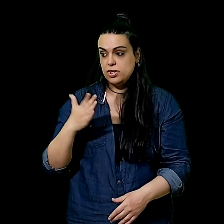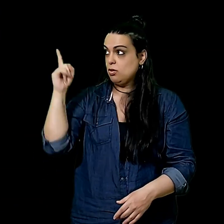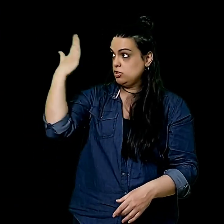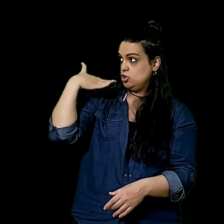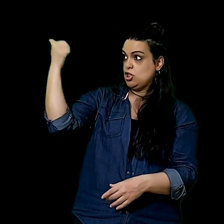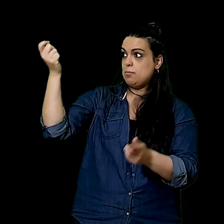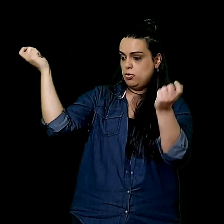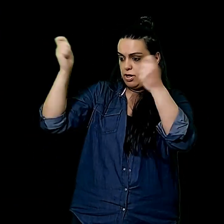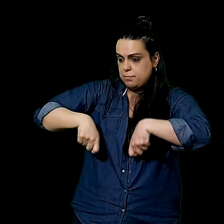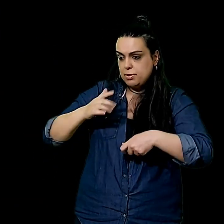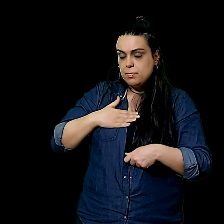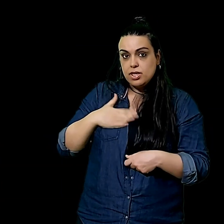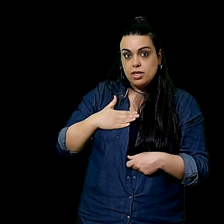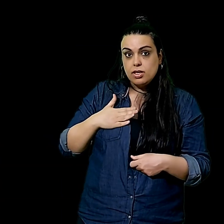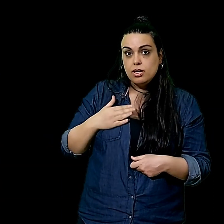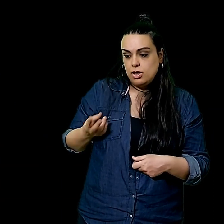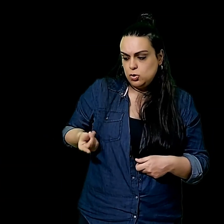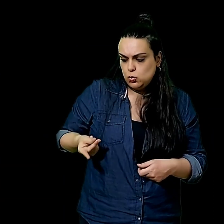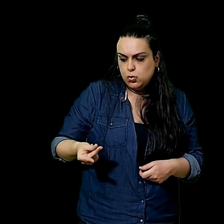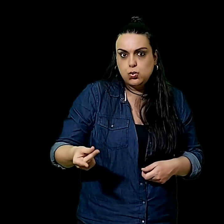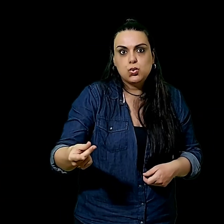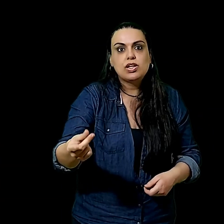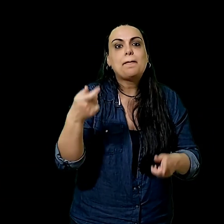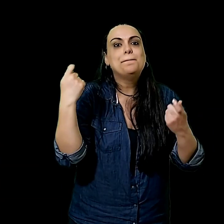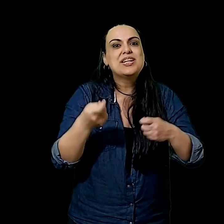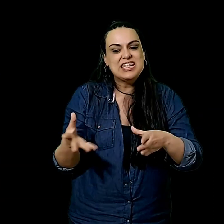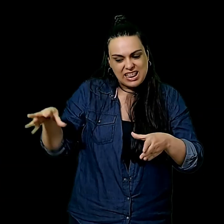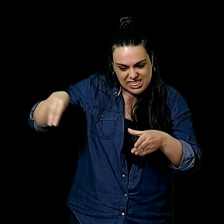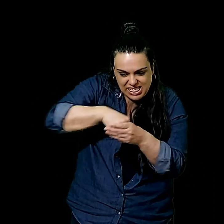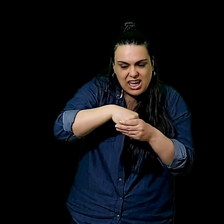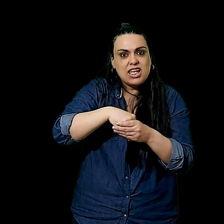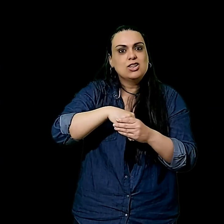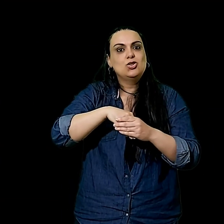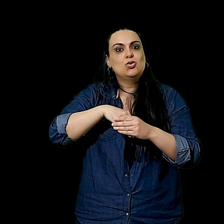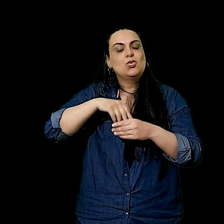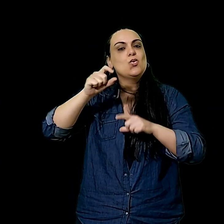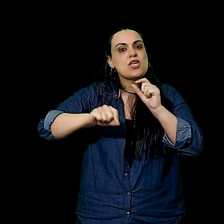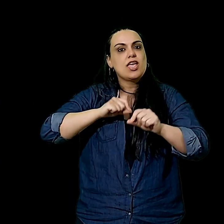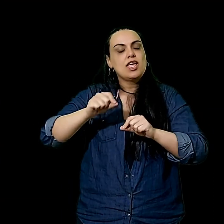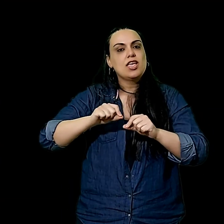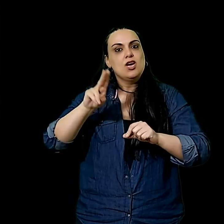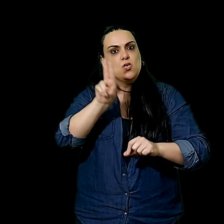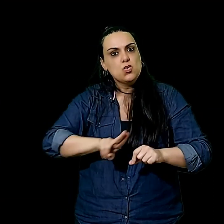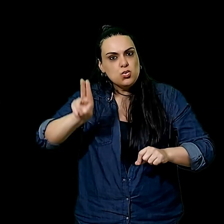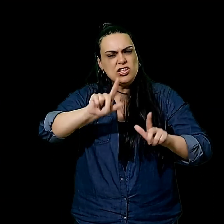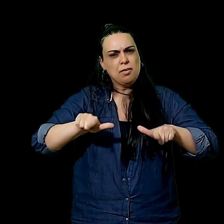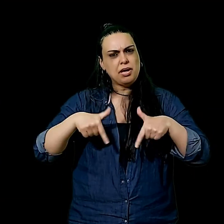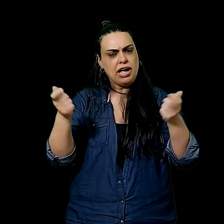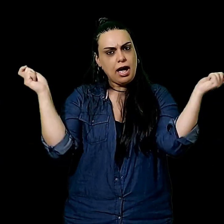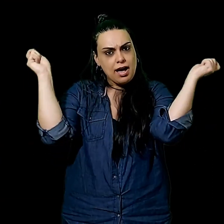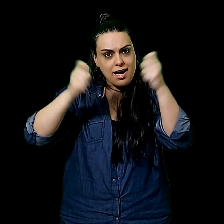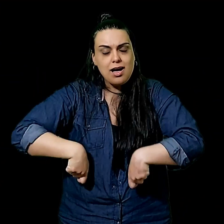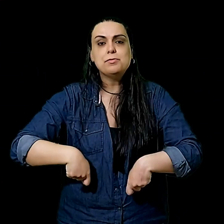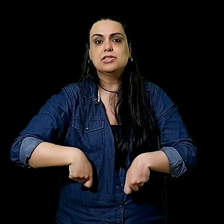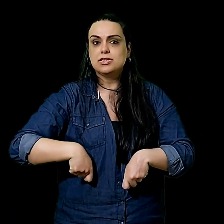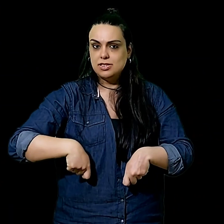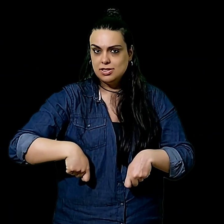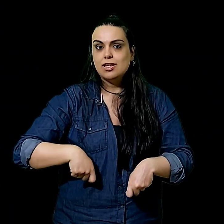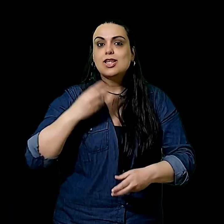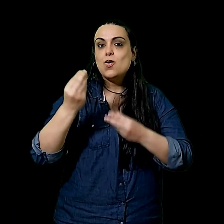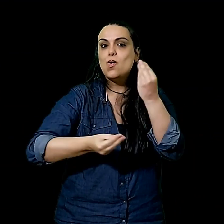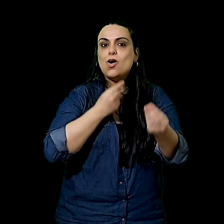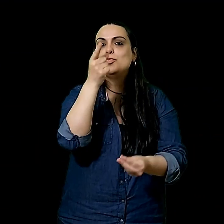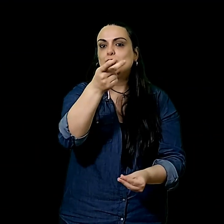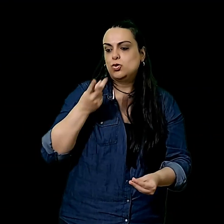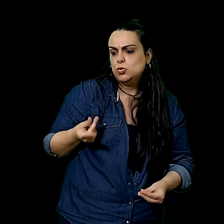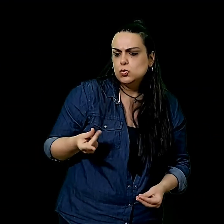precisa, dentro dela, é isso que vai determinar a sua extensão, ou melhor, a capacidade da